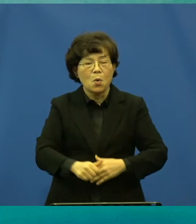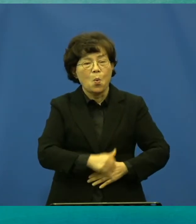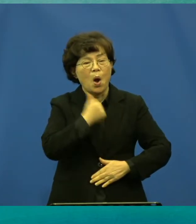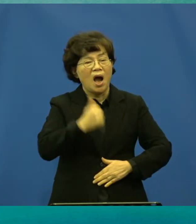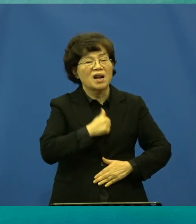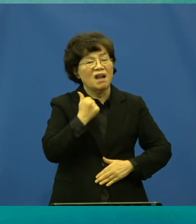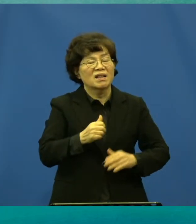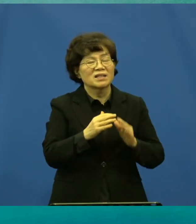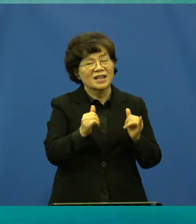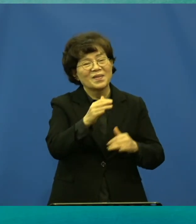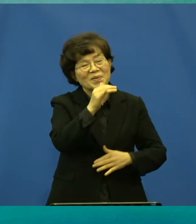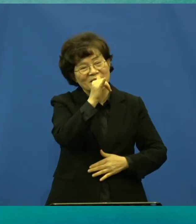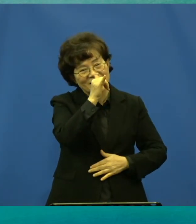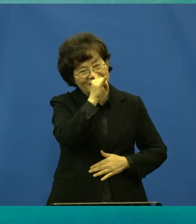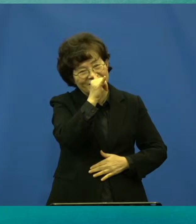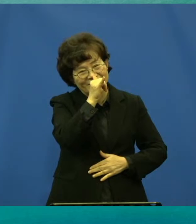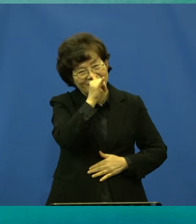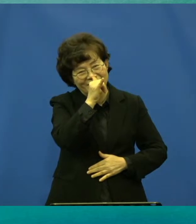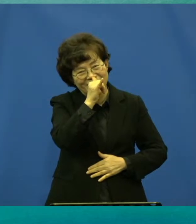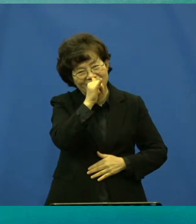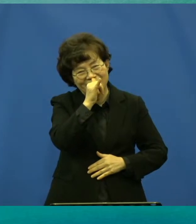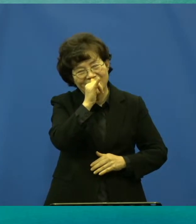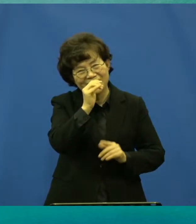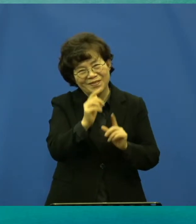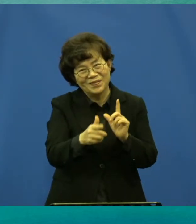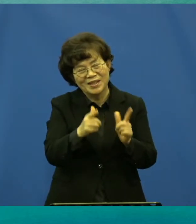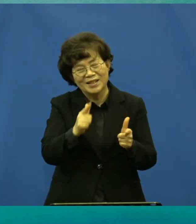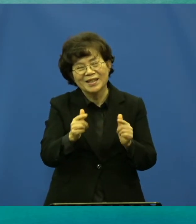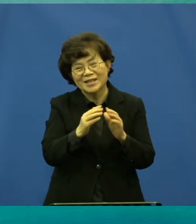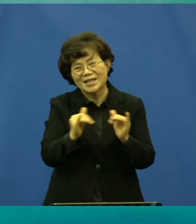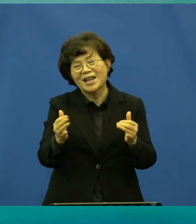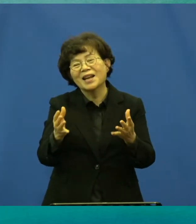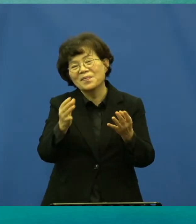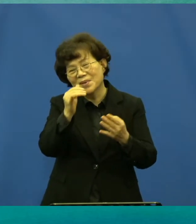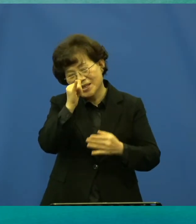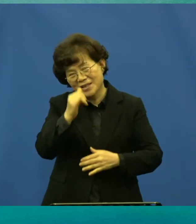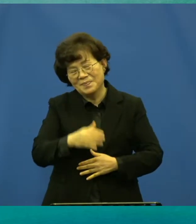있고, 별별 사람들이 다 있을 수 있어.